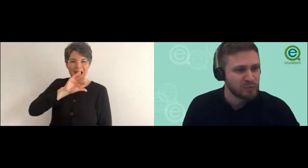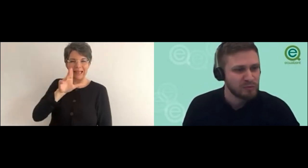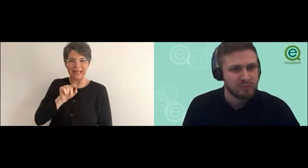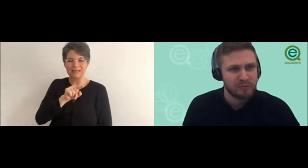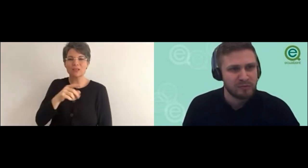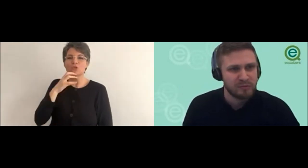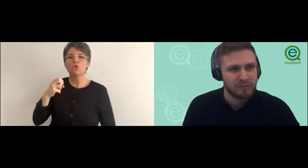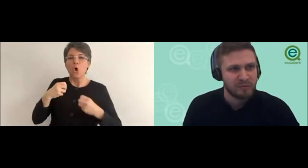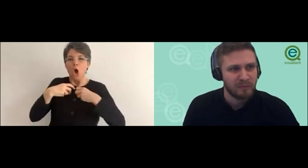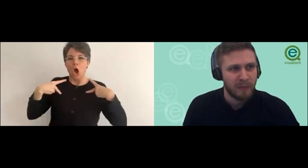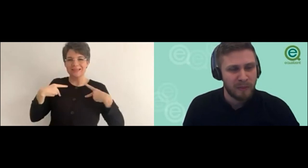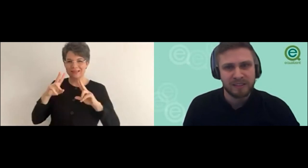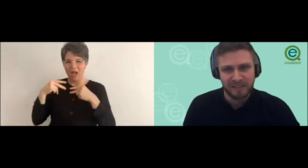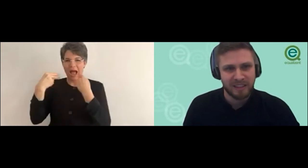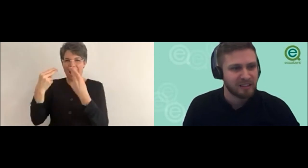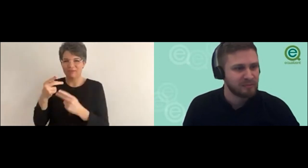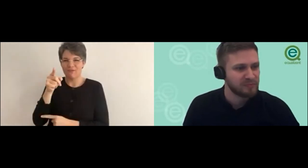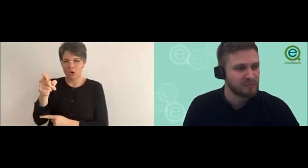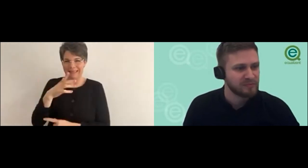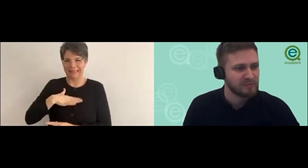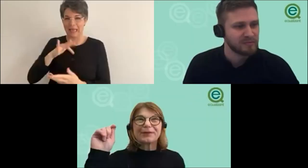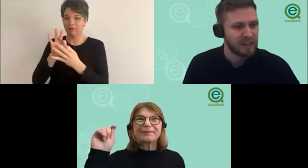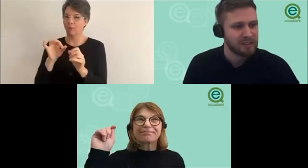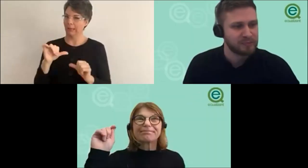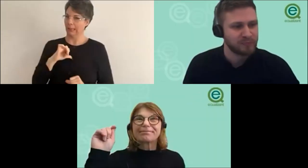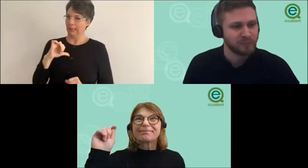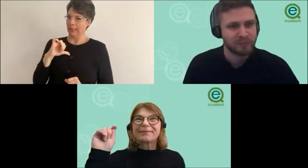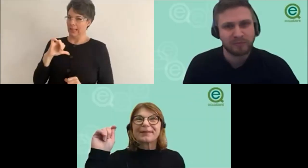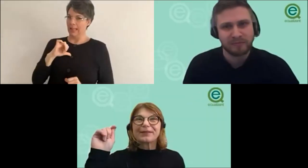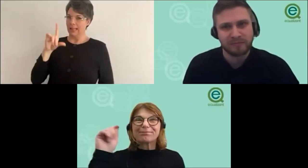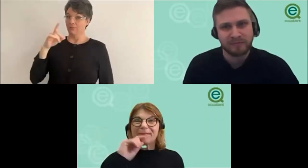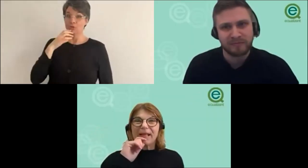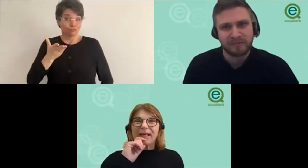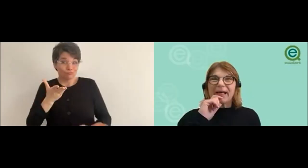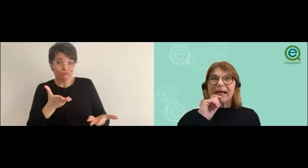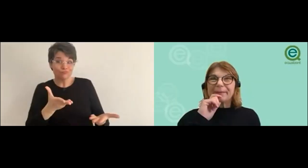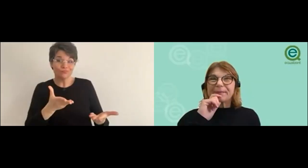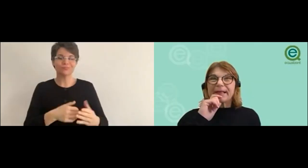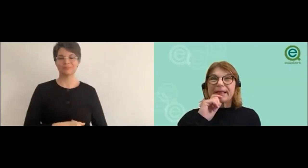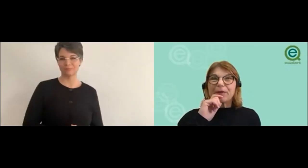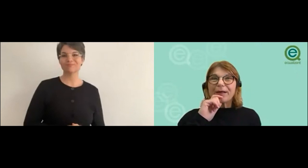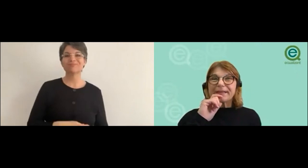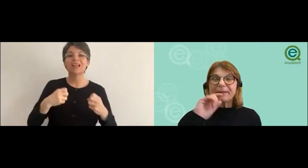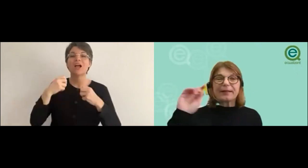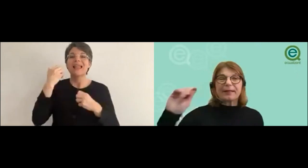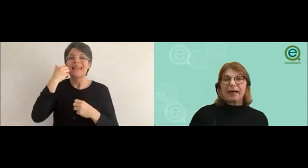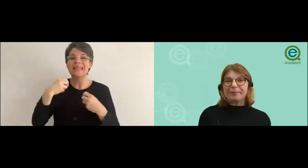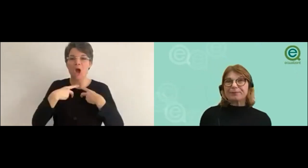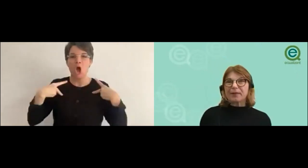dem Horst antworten? Das ist sehr spannend. Gerne. Lieber Horst